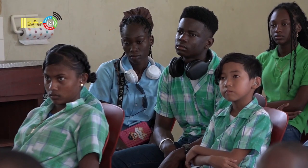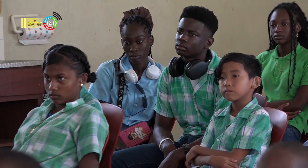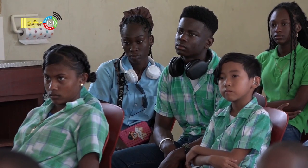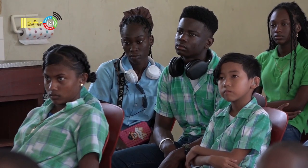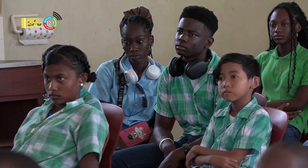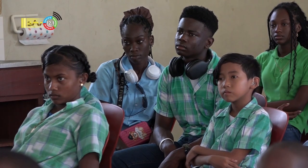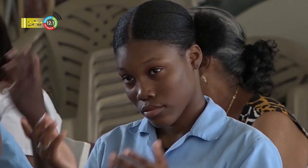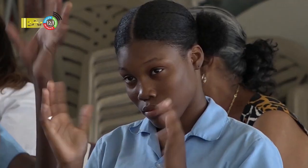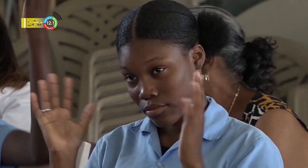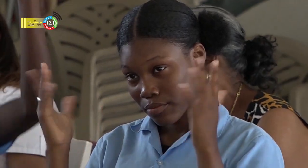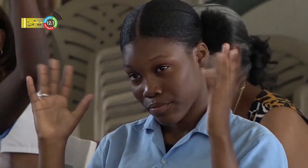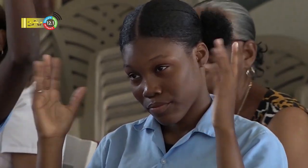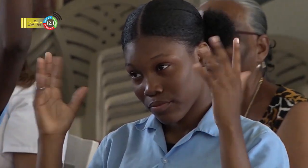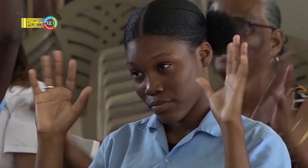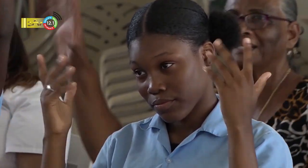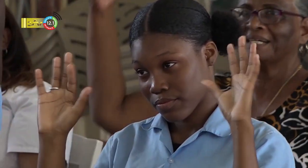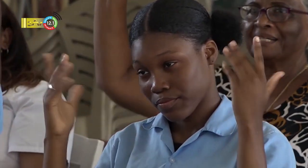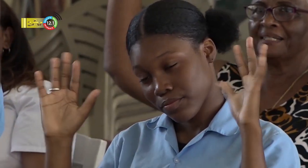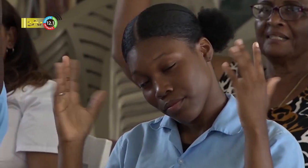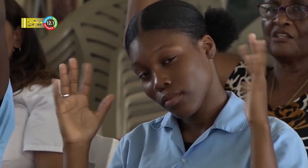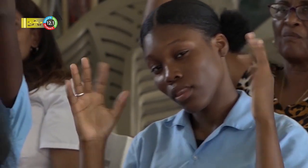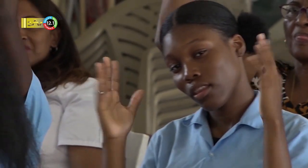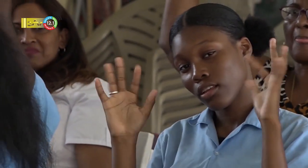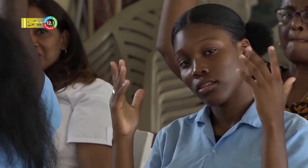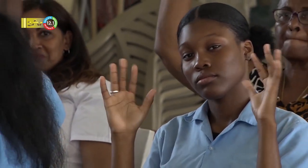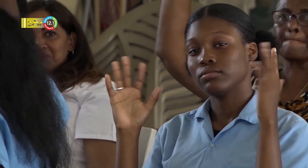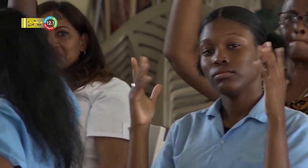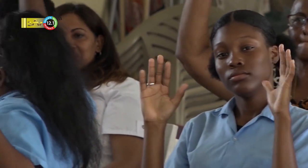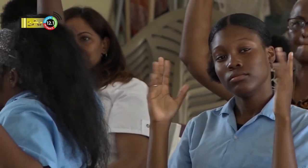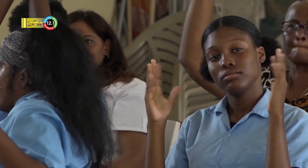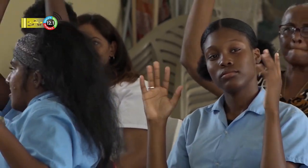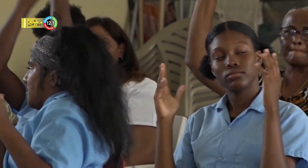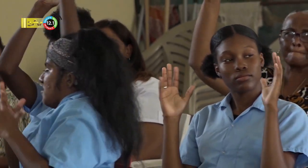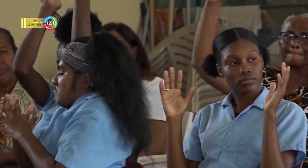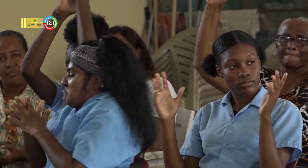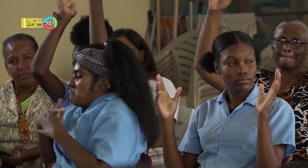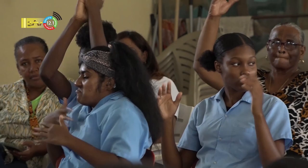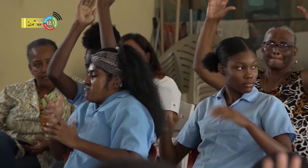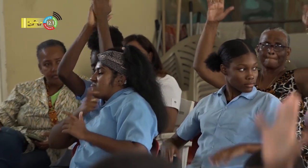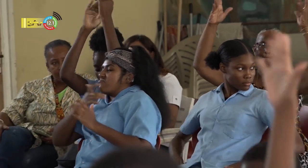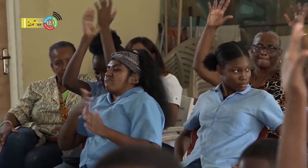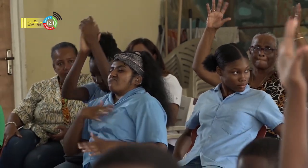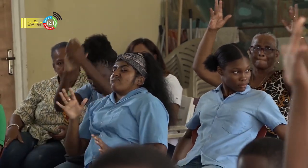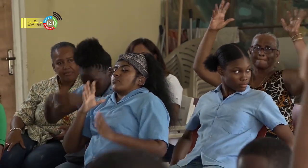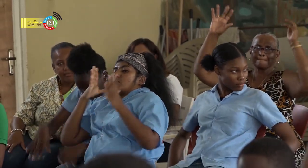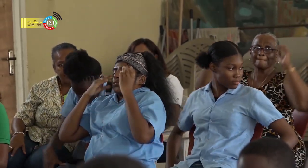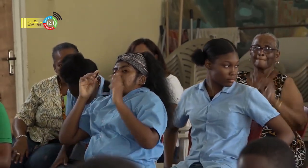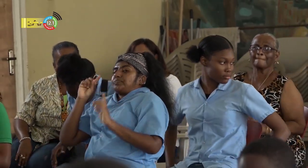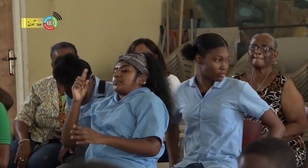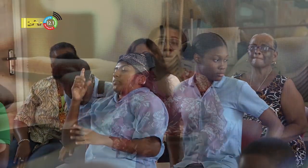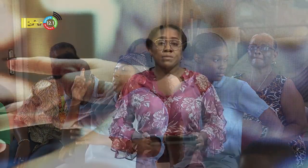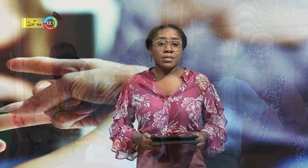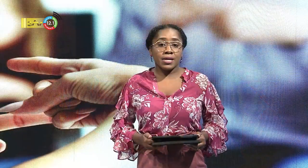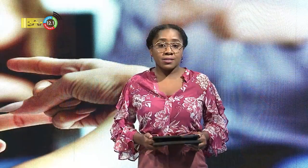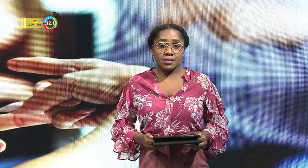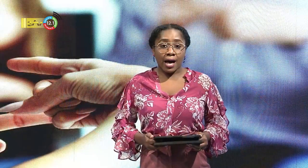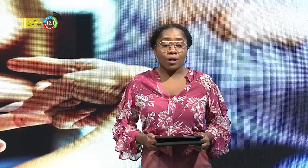dat de organisatie die al 15 jaar bestaat ook trainingen geeft voor gebarentaal, zodat meer mensen deze taal